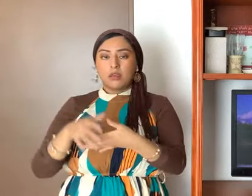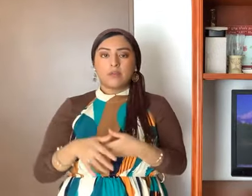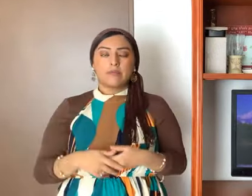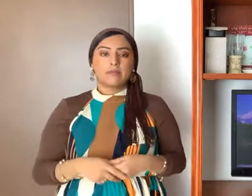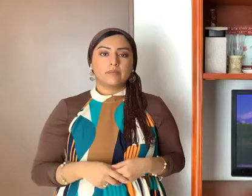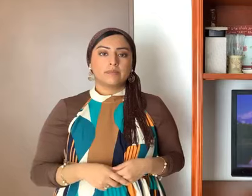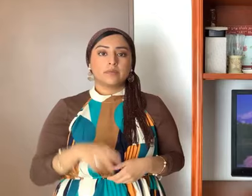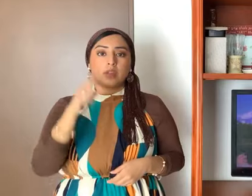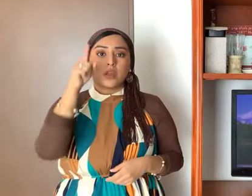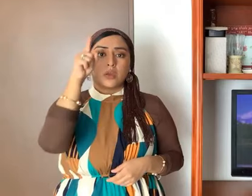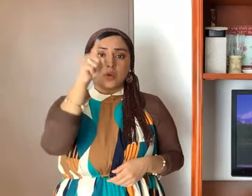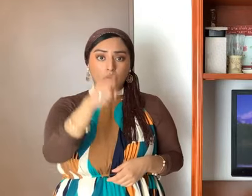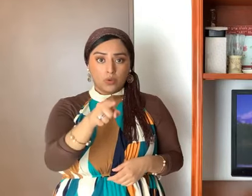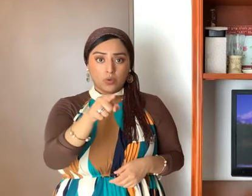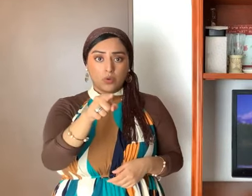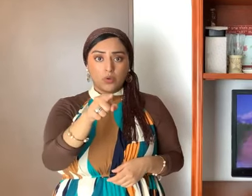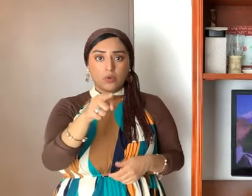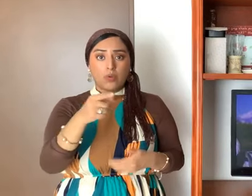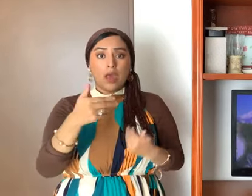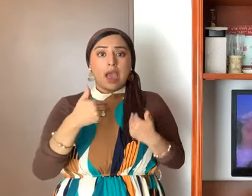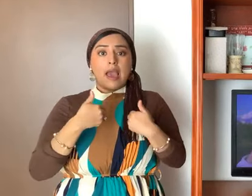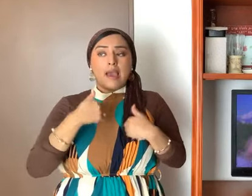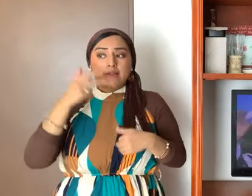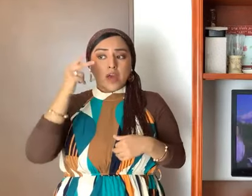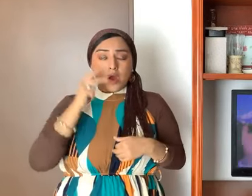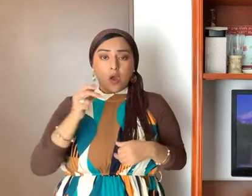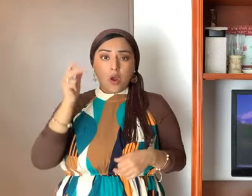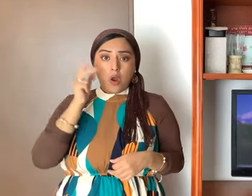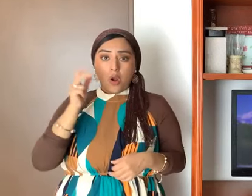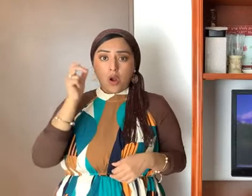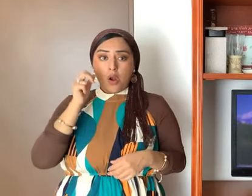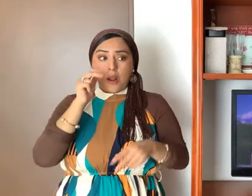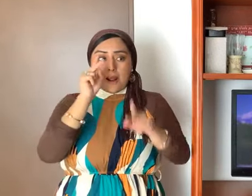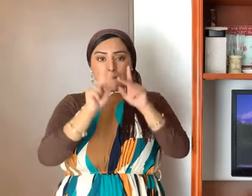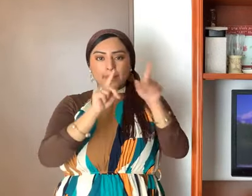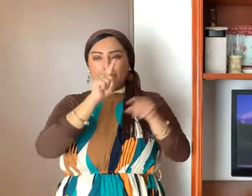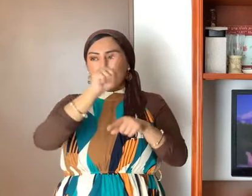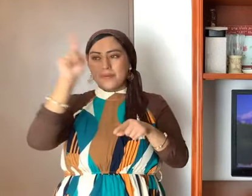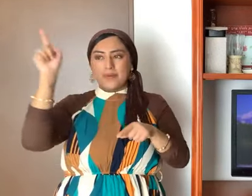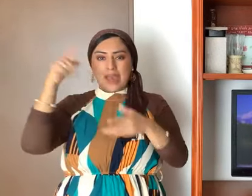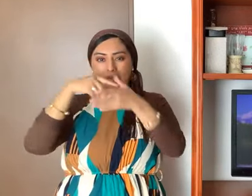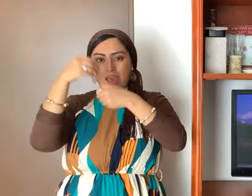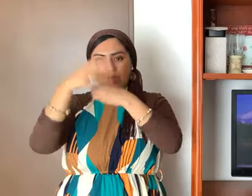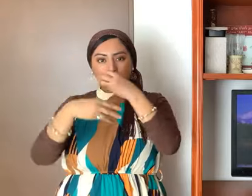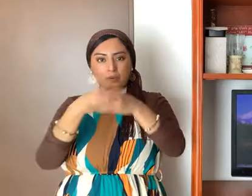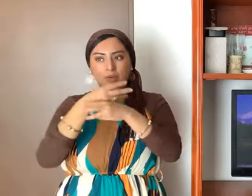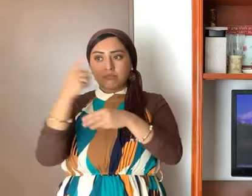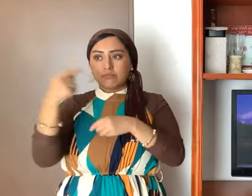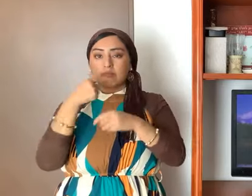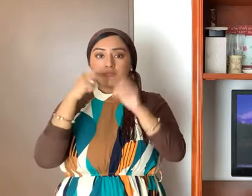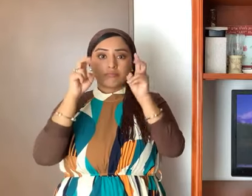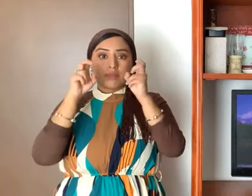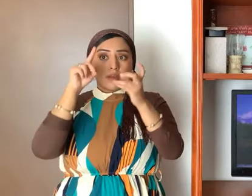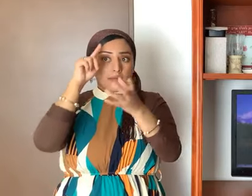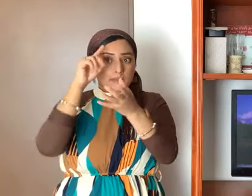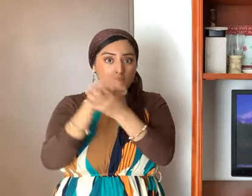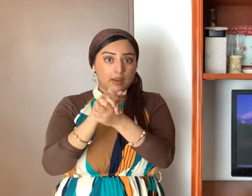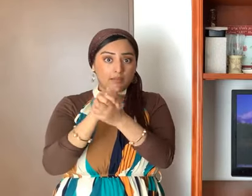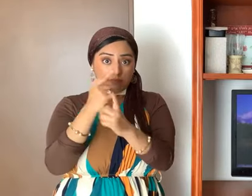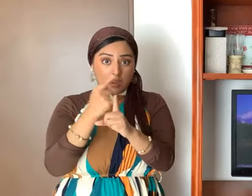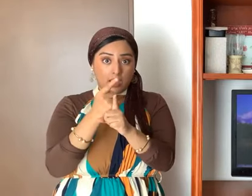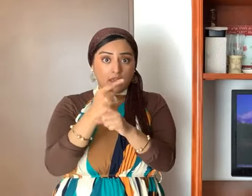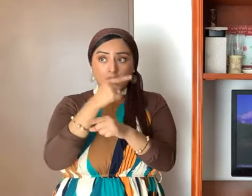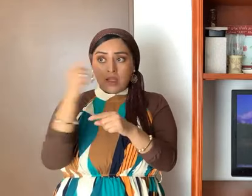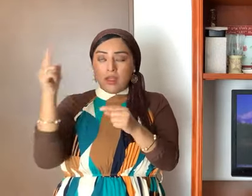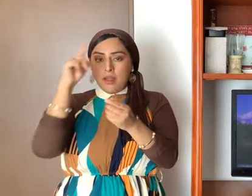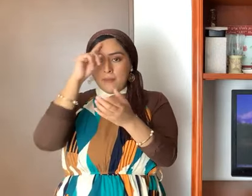Tú has escuchado que la gente en el mundo dice que cree, ¿verdad?